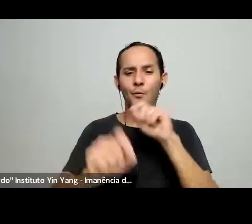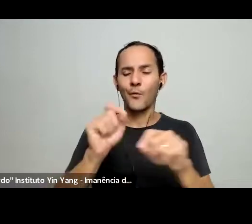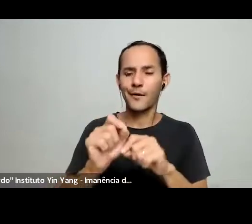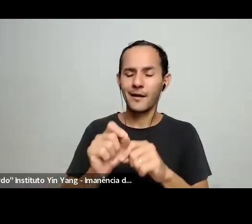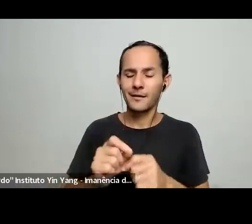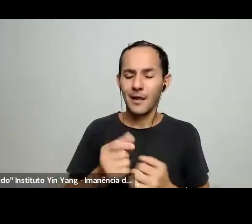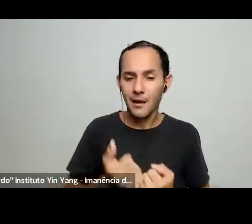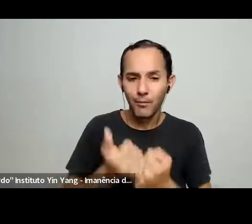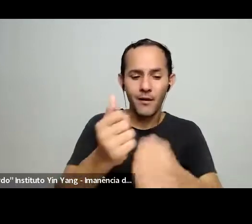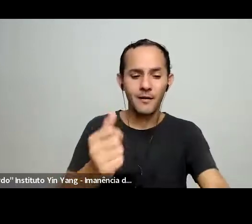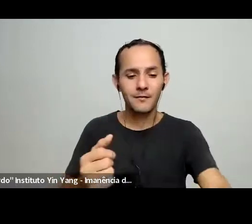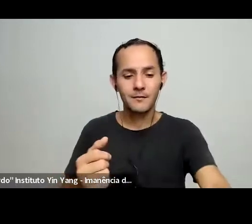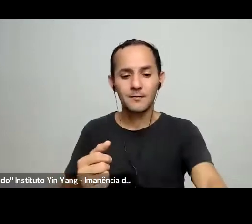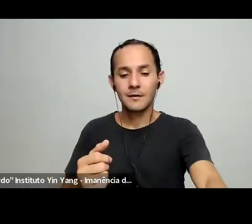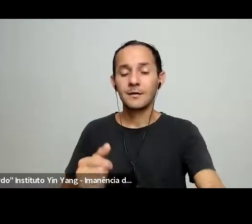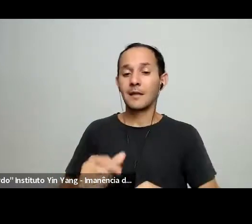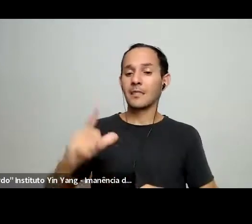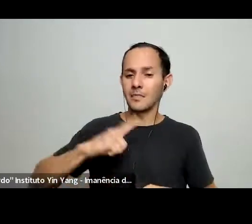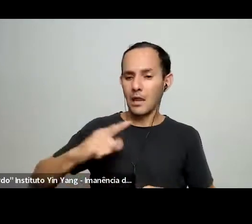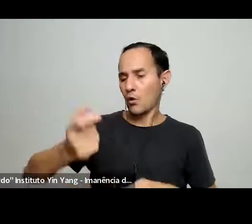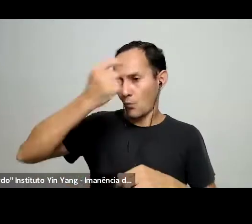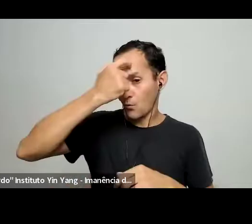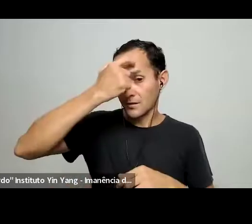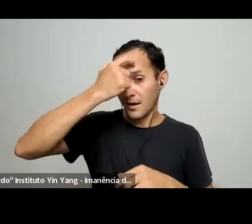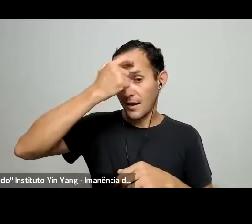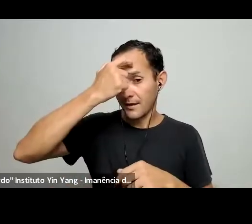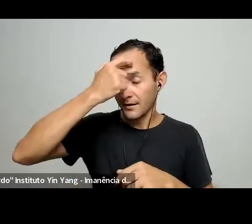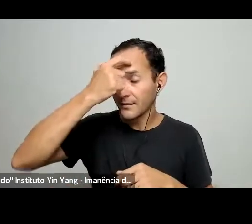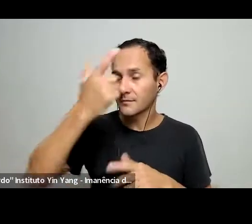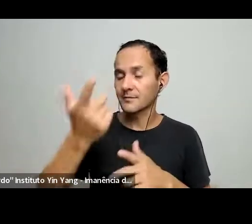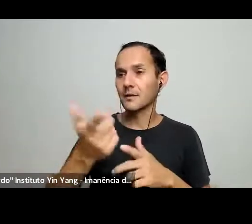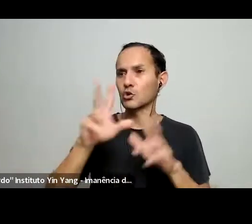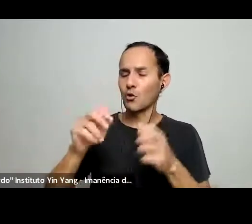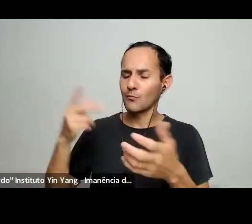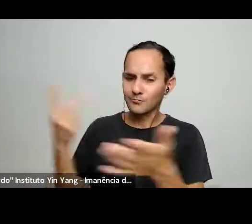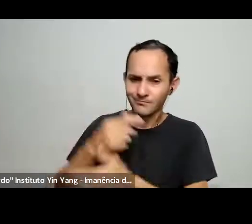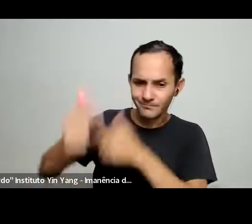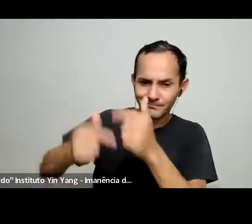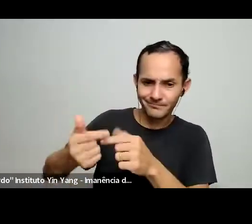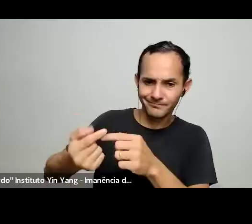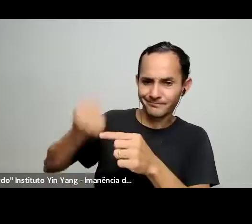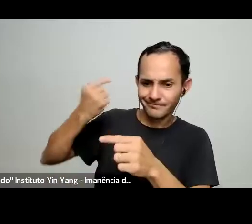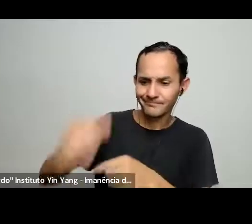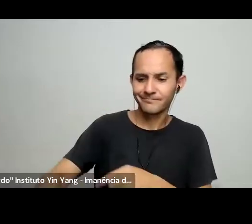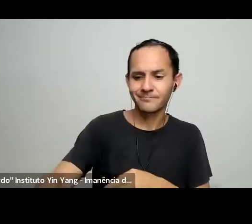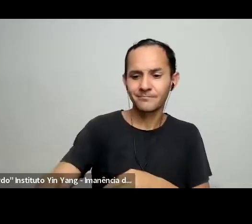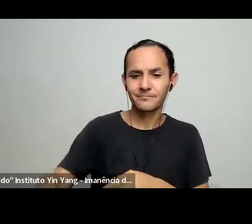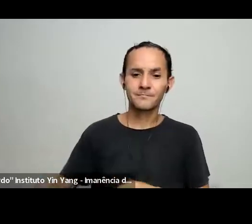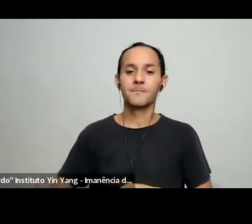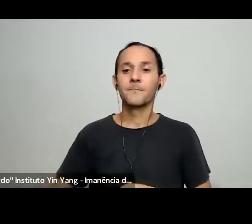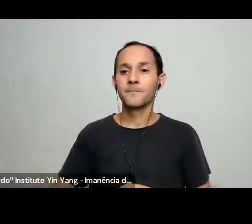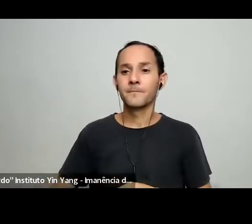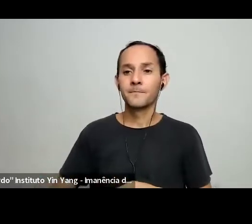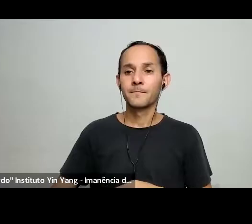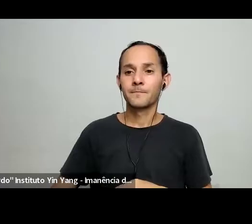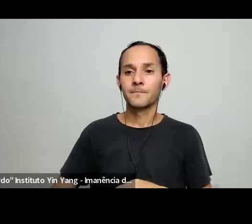uma maior consciência, né, do que existe, do que já foi feito, e também todas as evidências